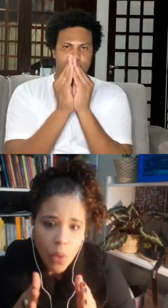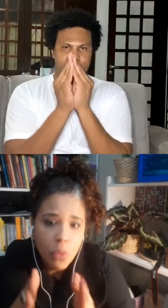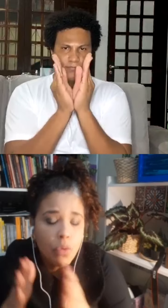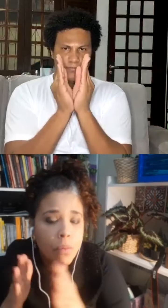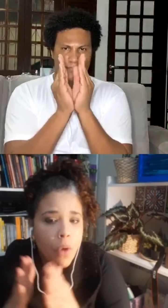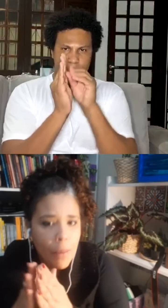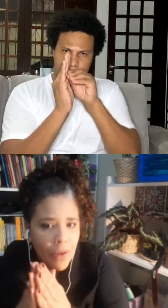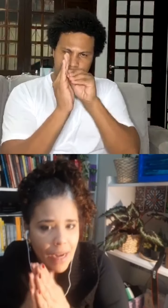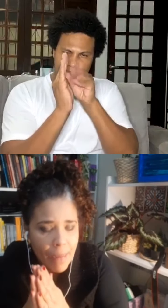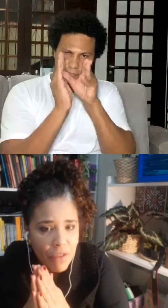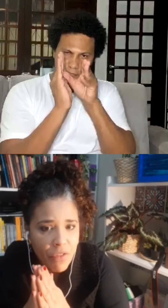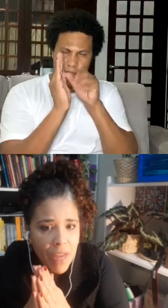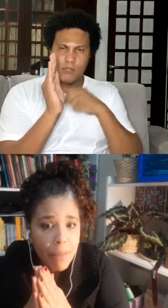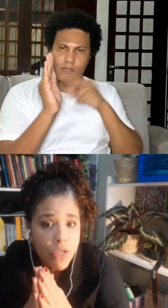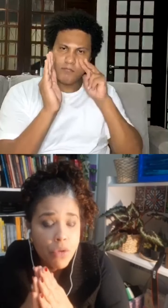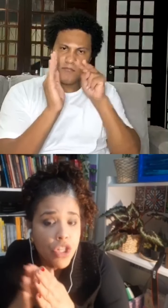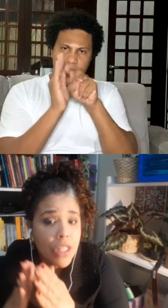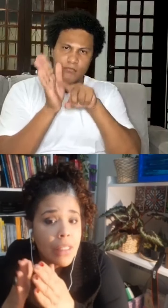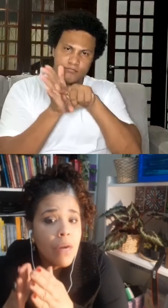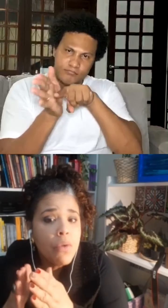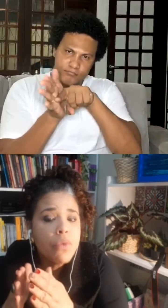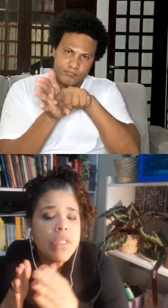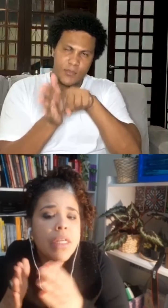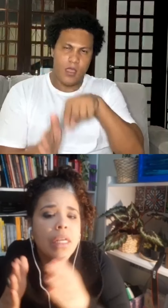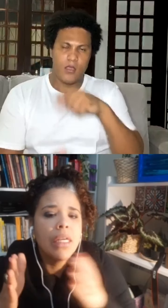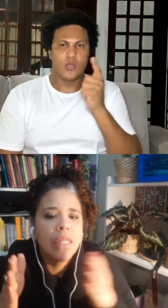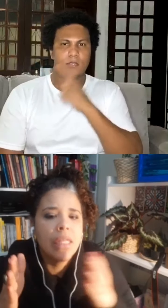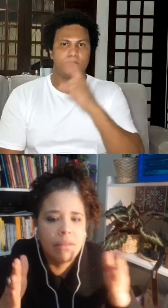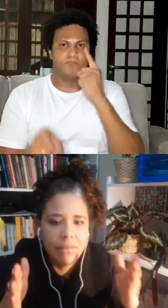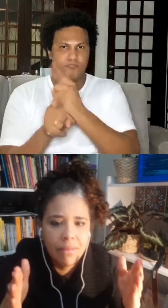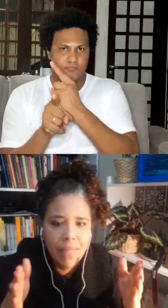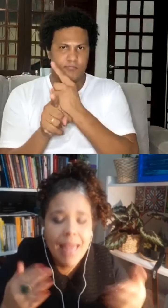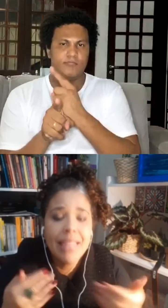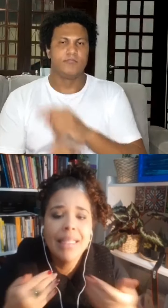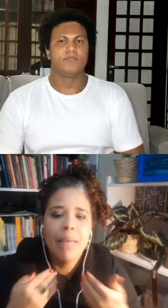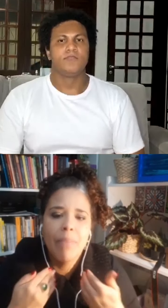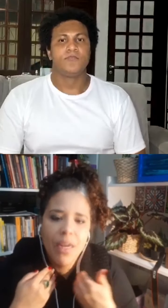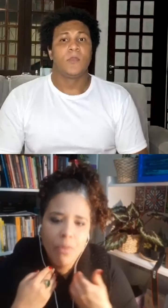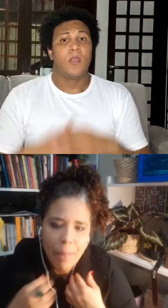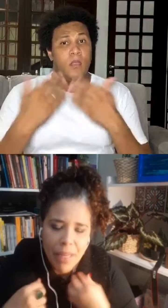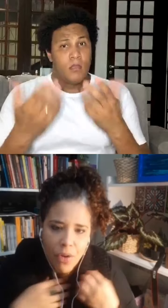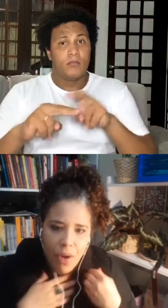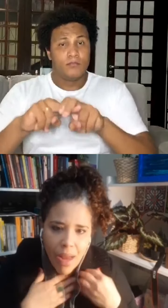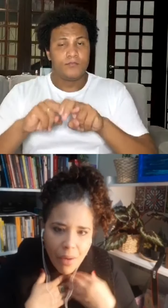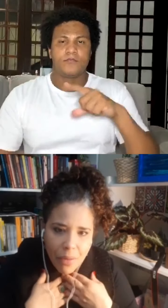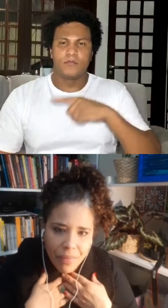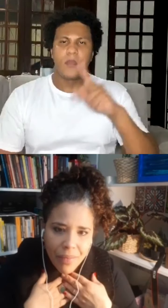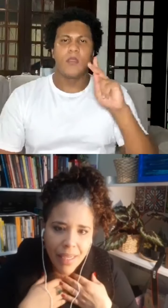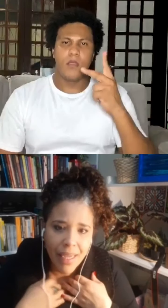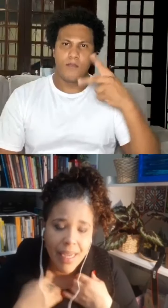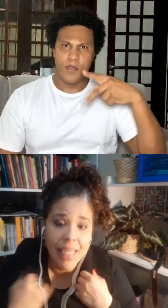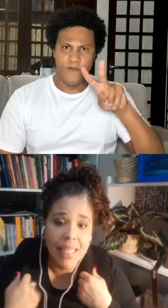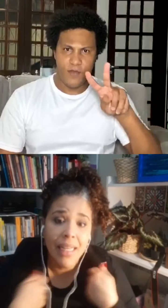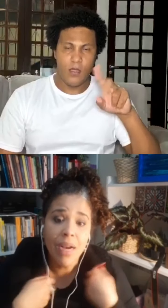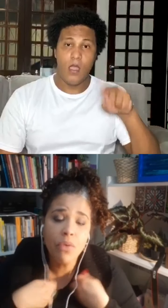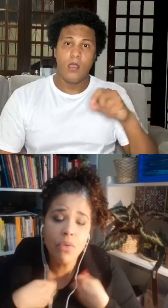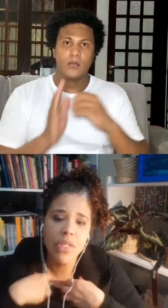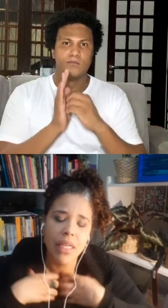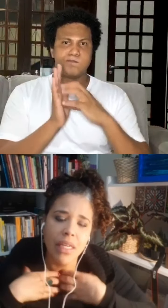um tumor por HPV pessoas que não conseguiram receber o Papa Nicolau, que